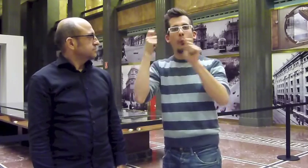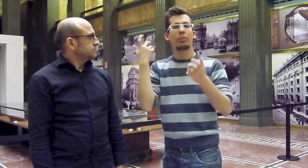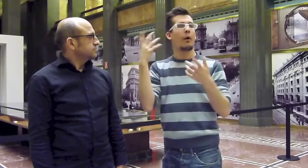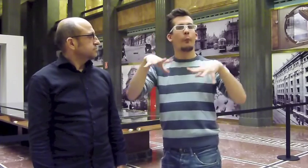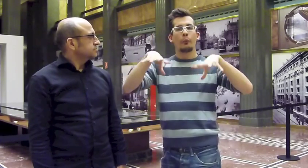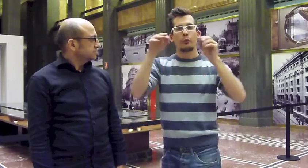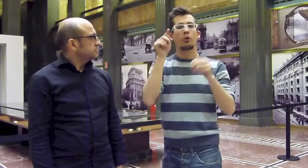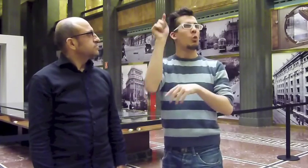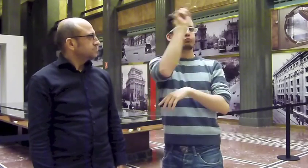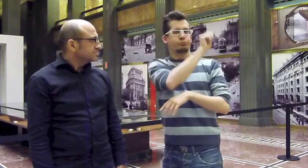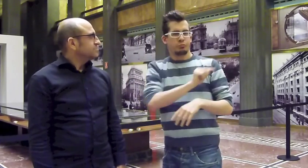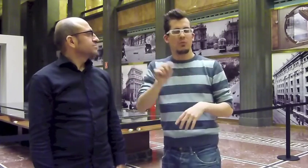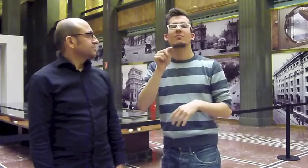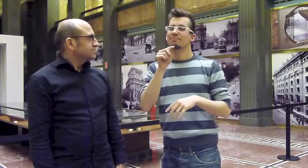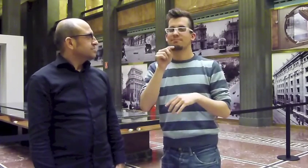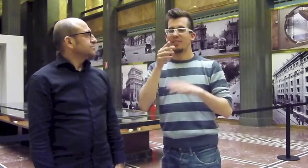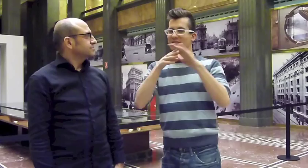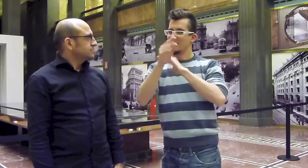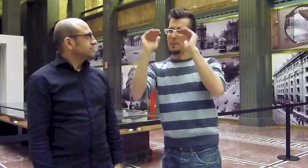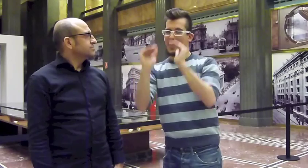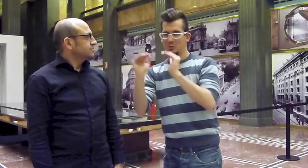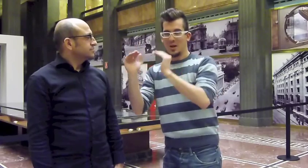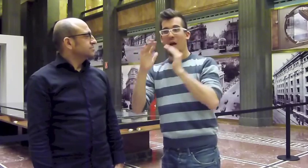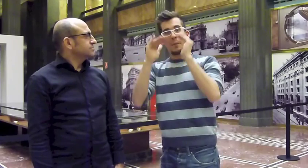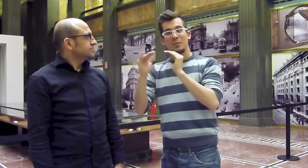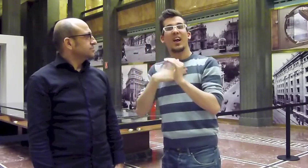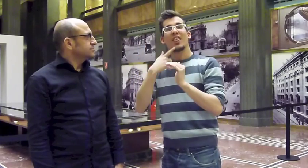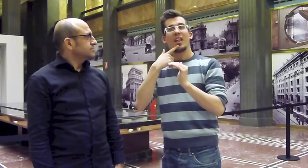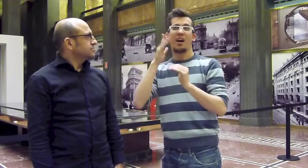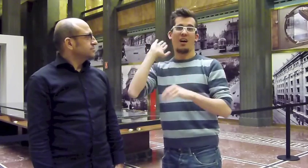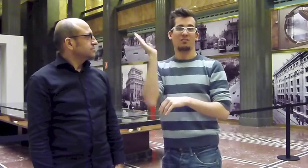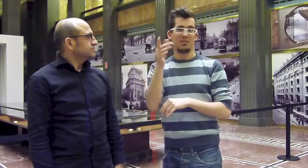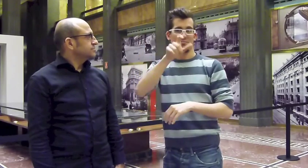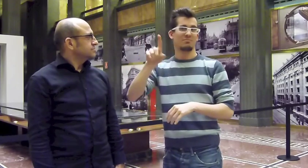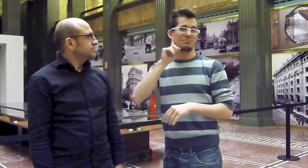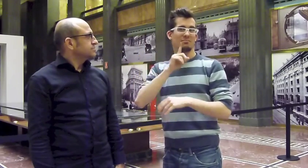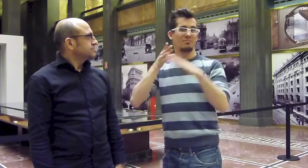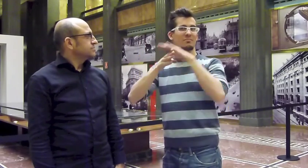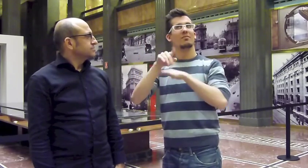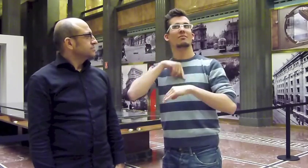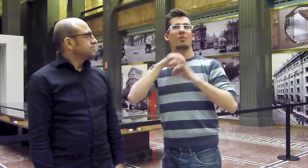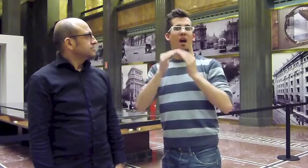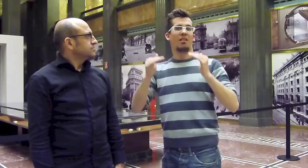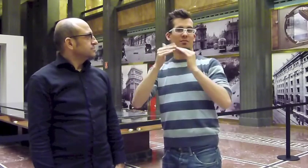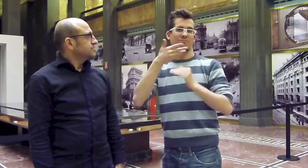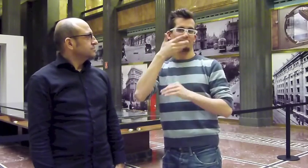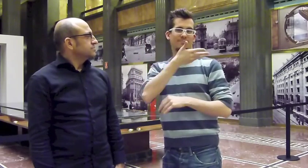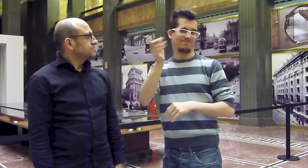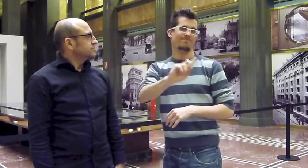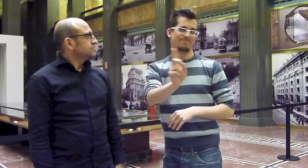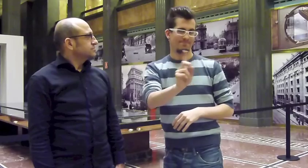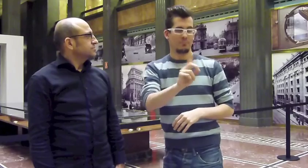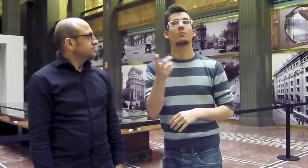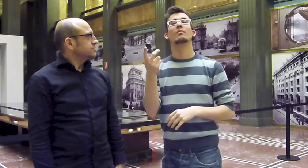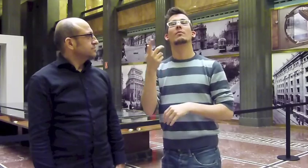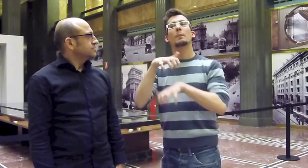en ciudades como Zaragoza, Burgos, se ve que la accesibilidad es menor. Es decir, que las personas sordas se ven afectadas y